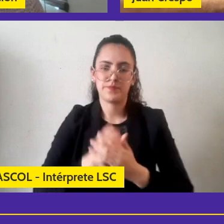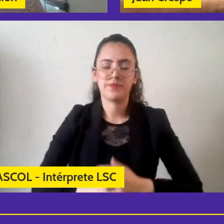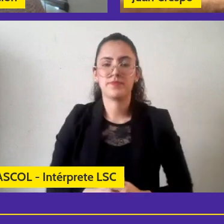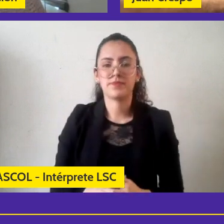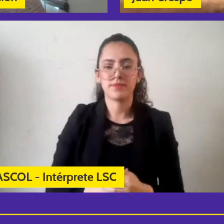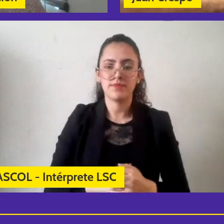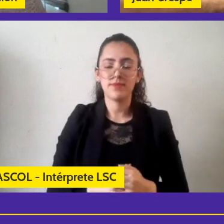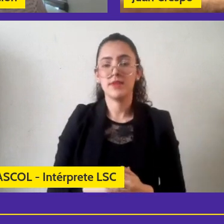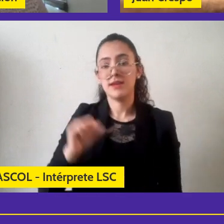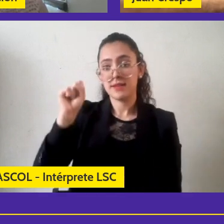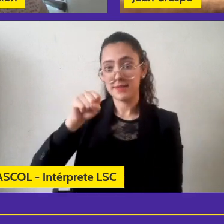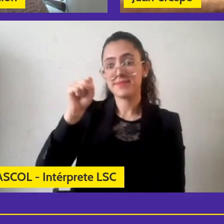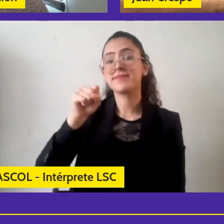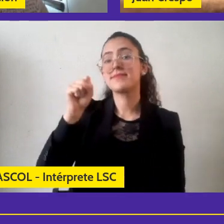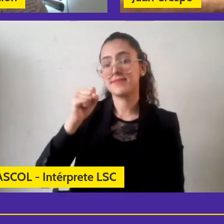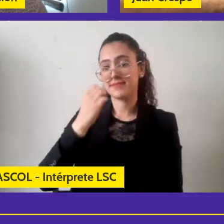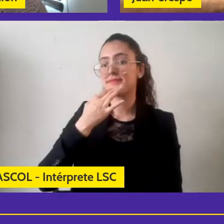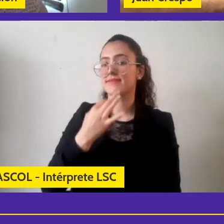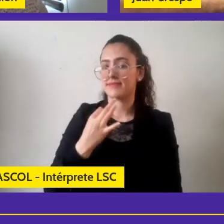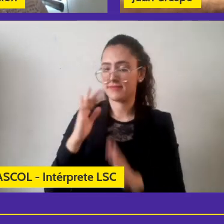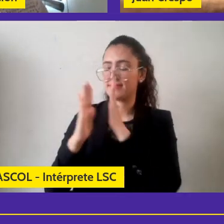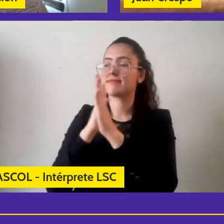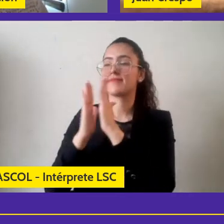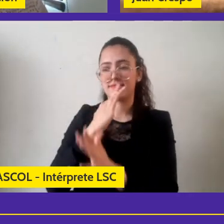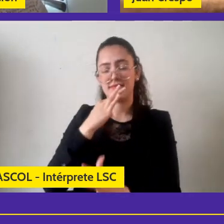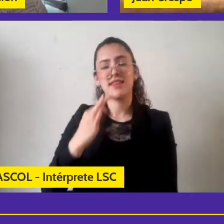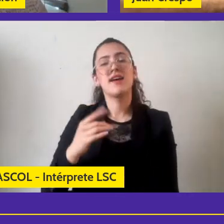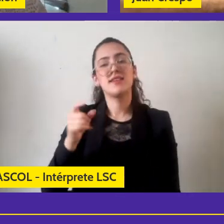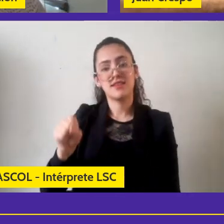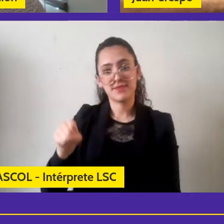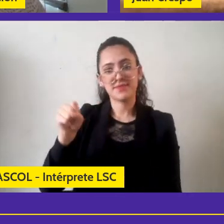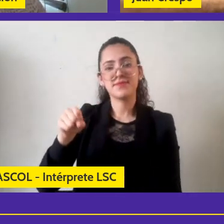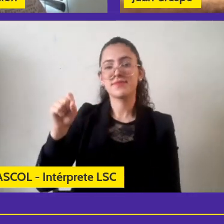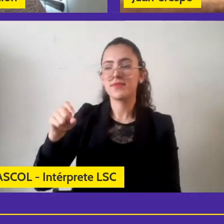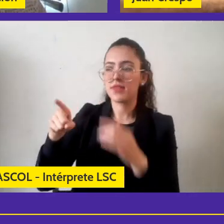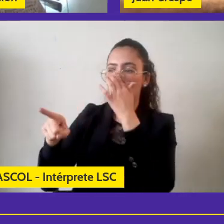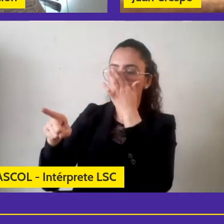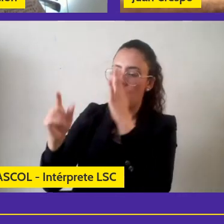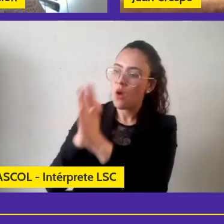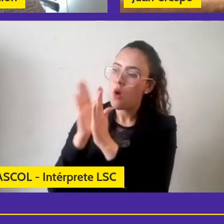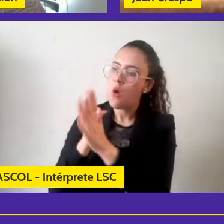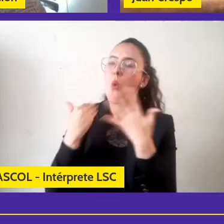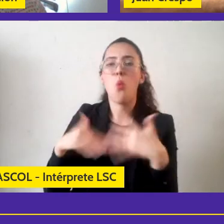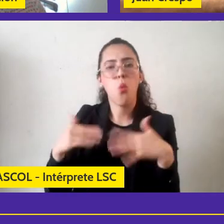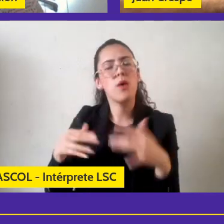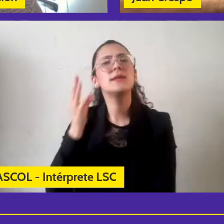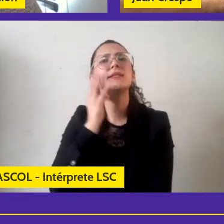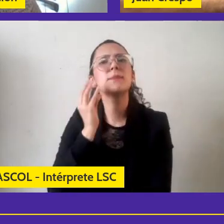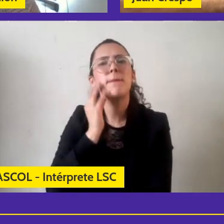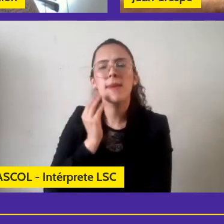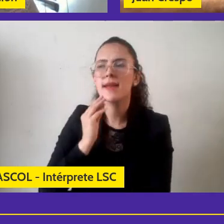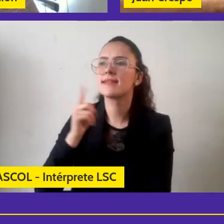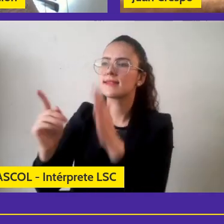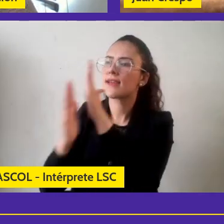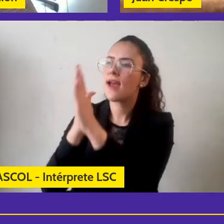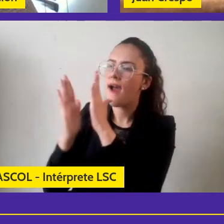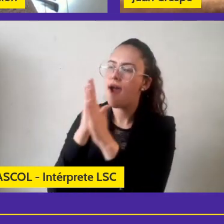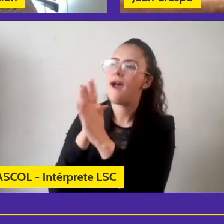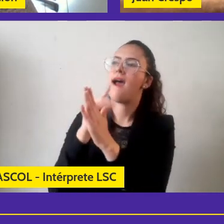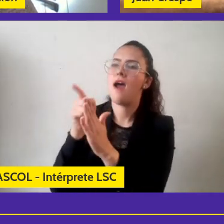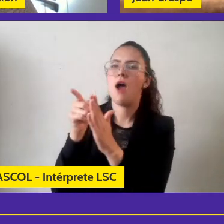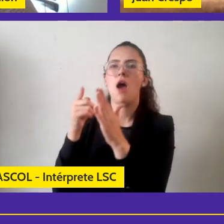Eso es verdad. Y bueno, te agradezco mucho que nos compartas esa experiencia que has